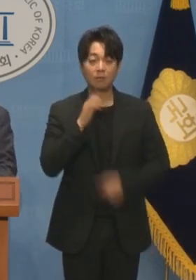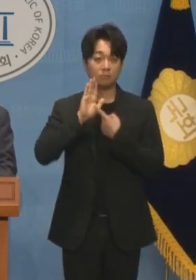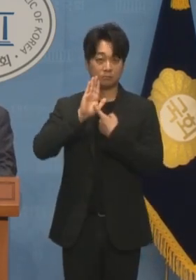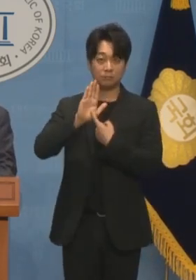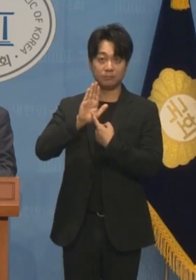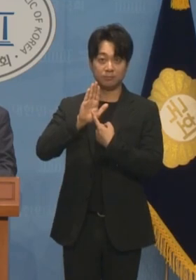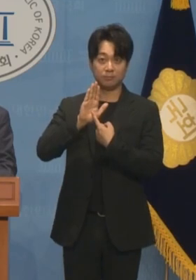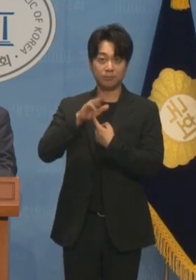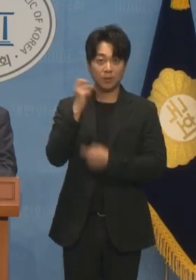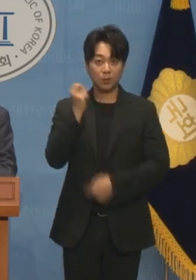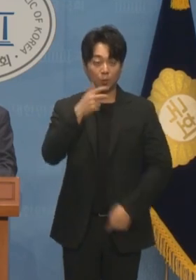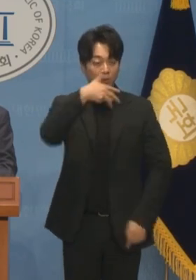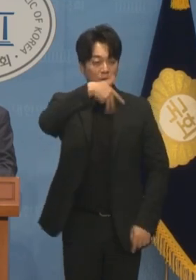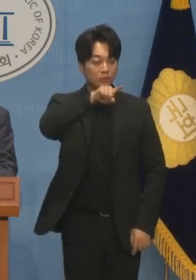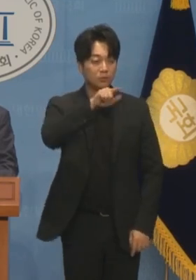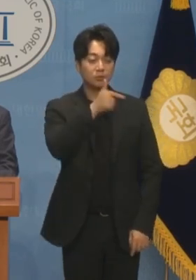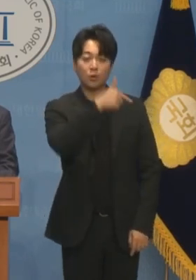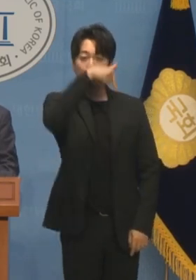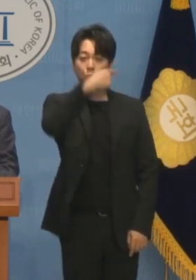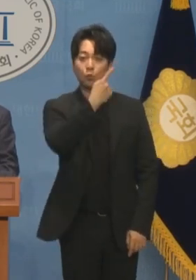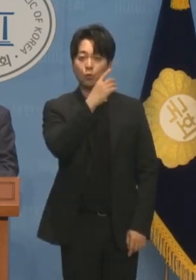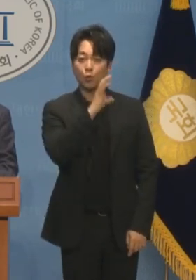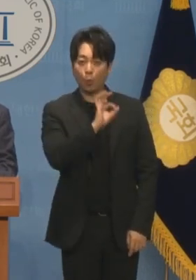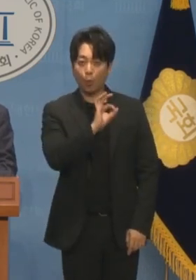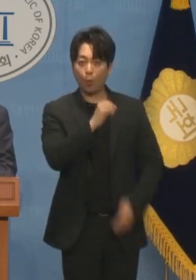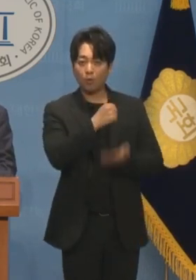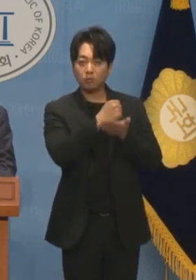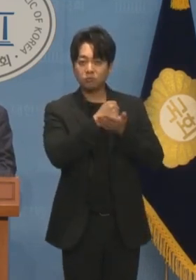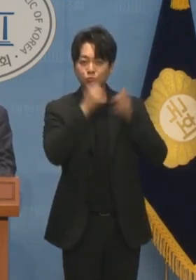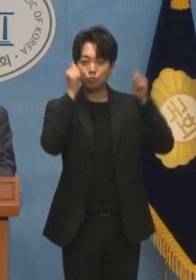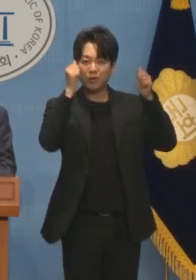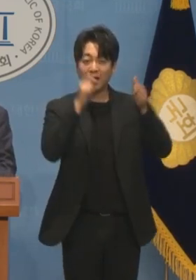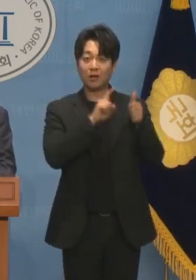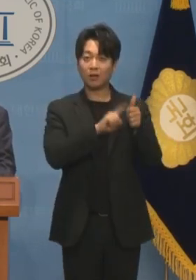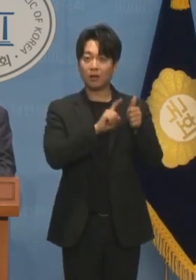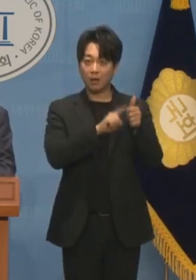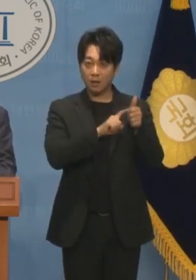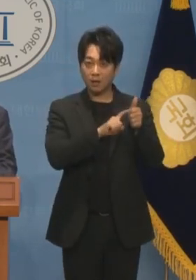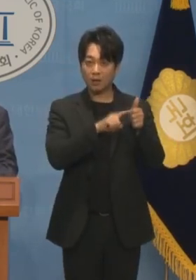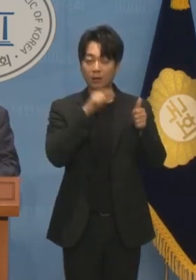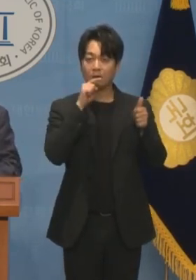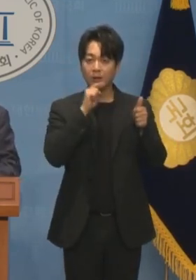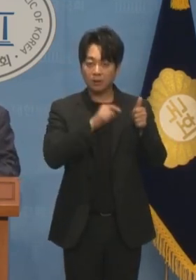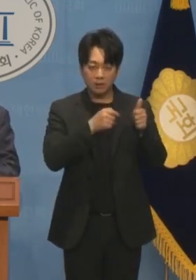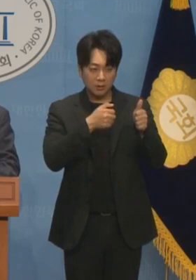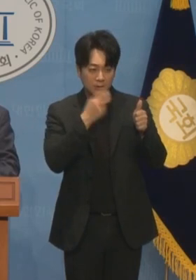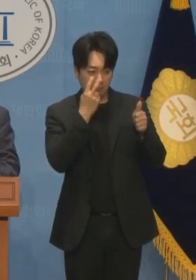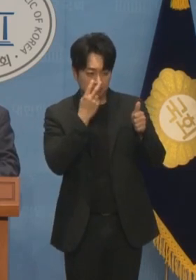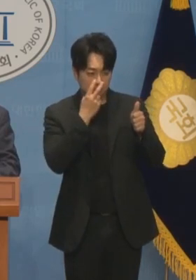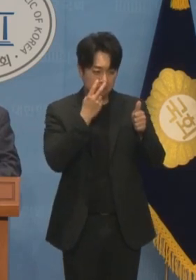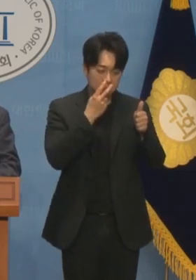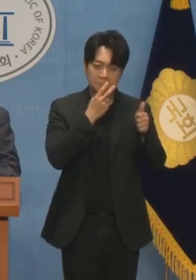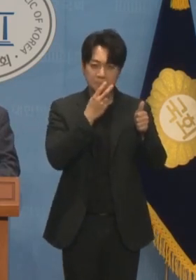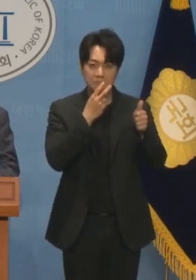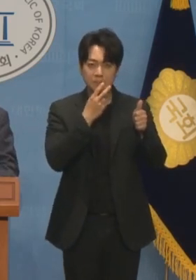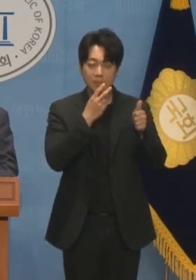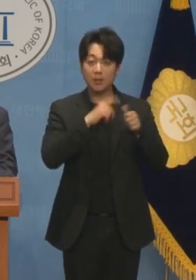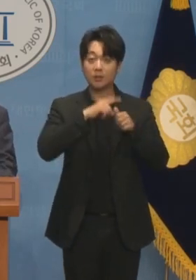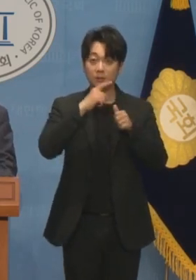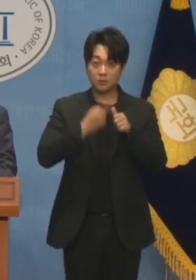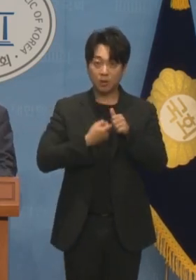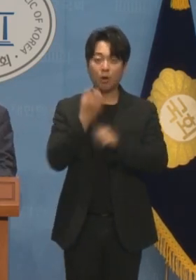천공의 국정농단을 언더커버 형식으로 취재하여 심층